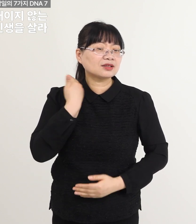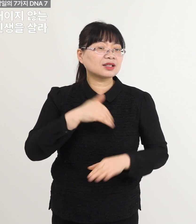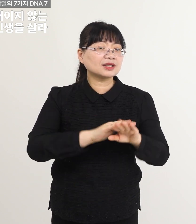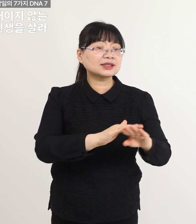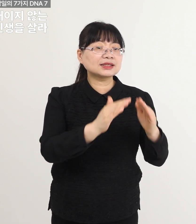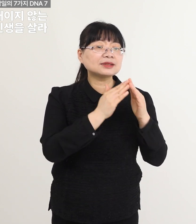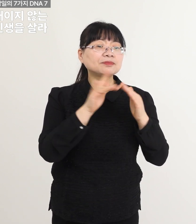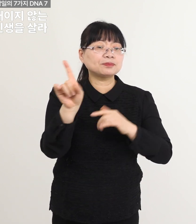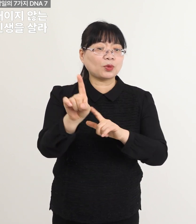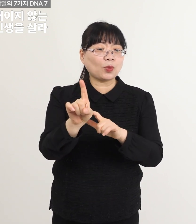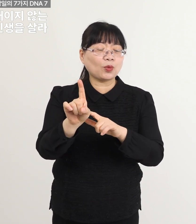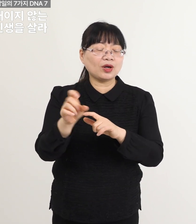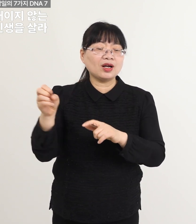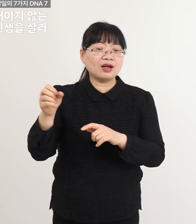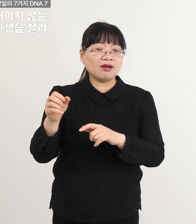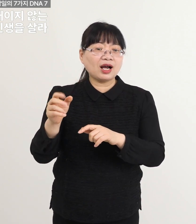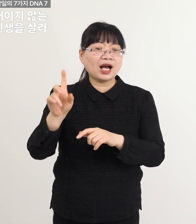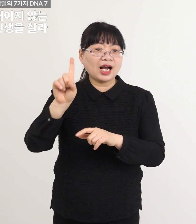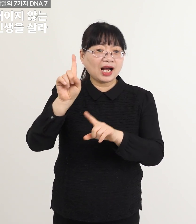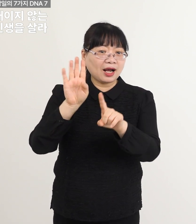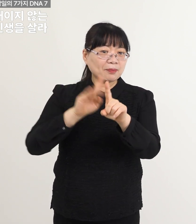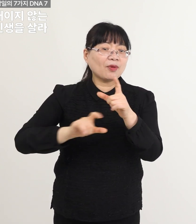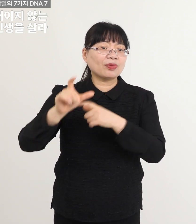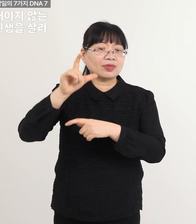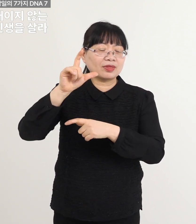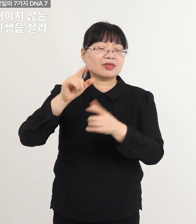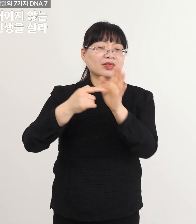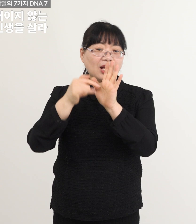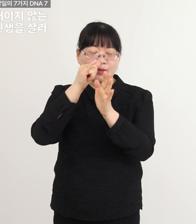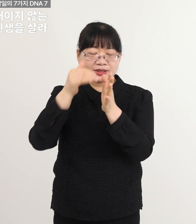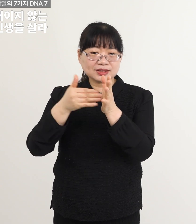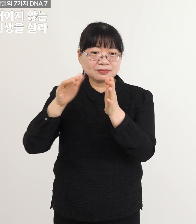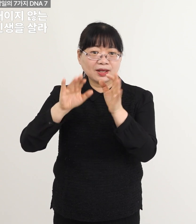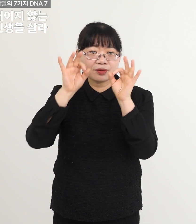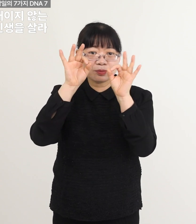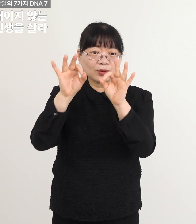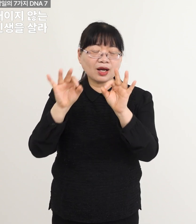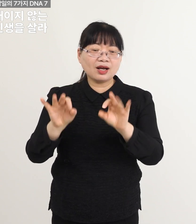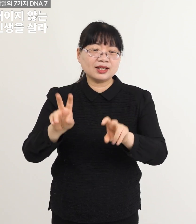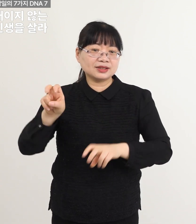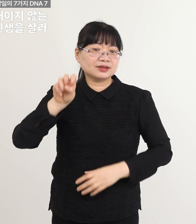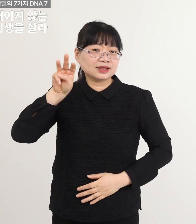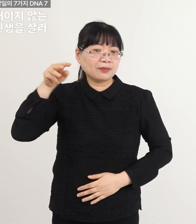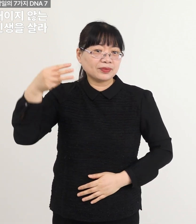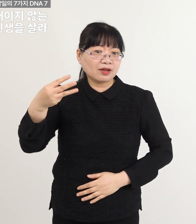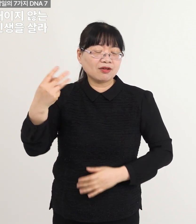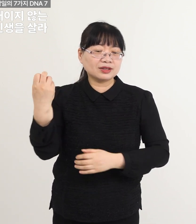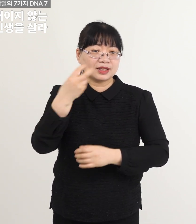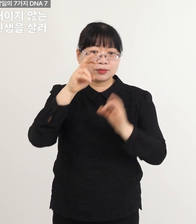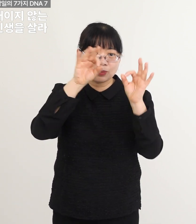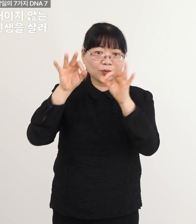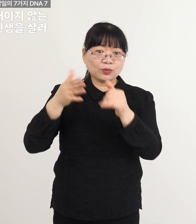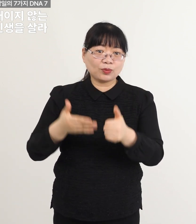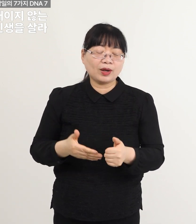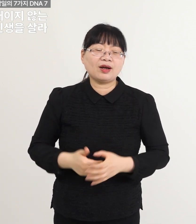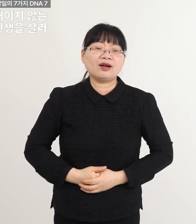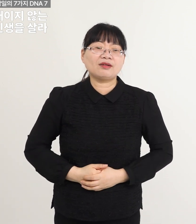이제 뒤에 또 한 번 나오는데 그때 한번 보십시다. 자, 23절을 다시 보세요.